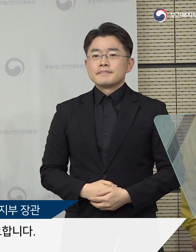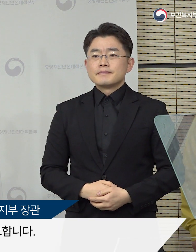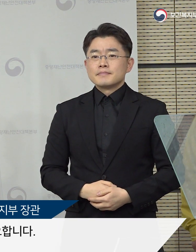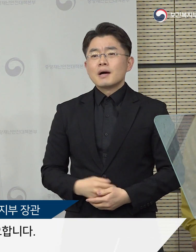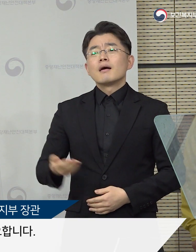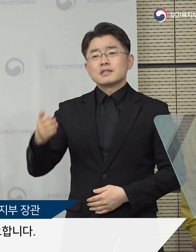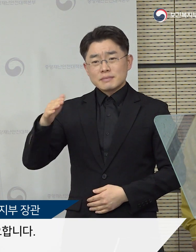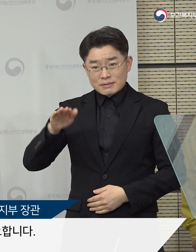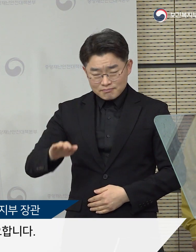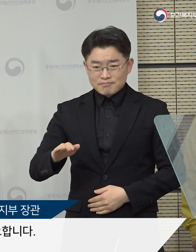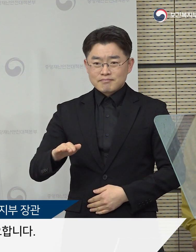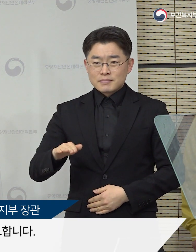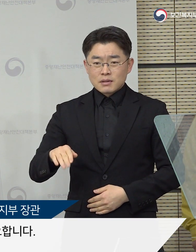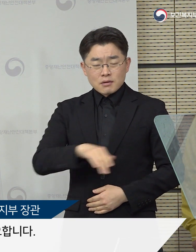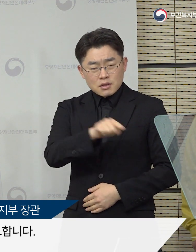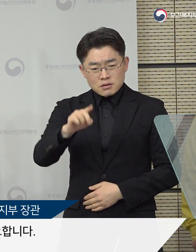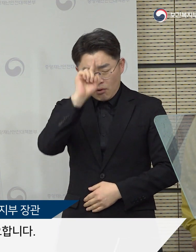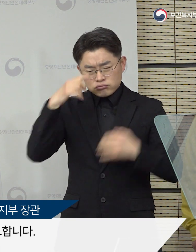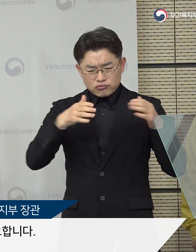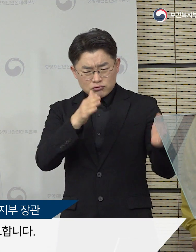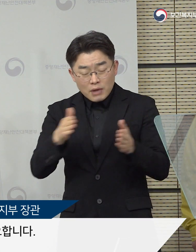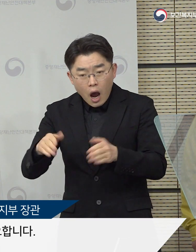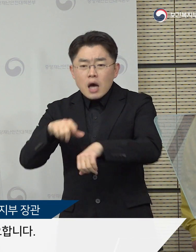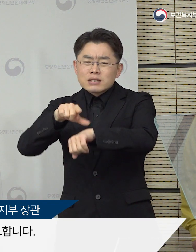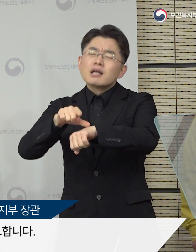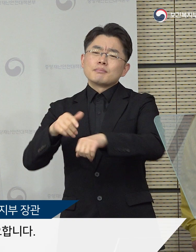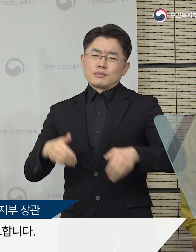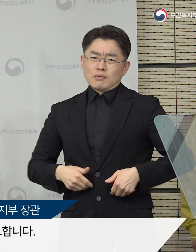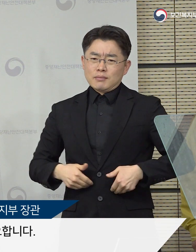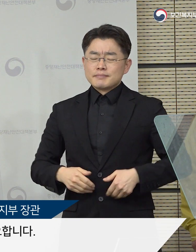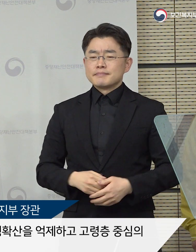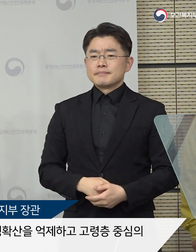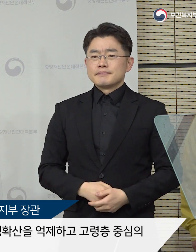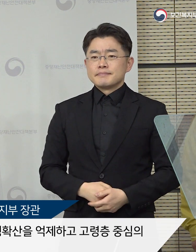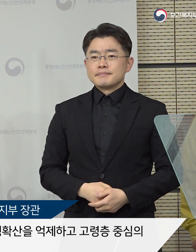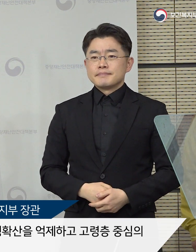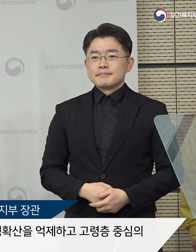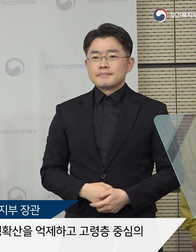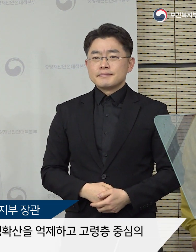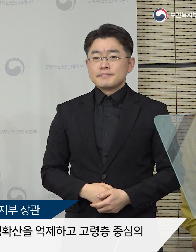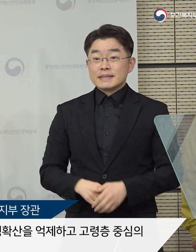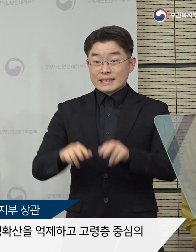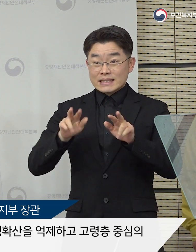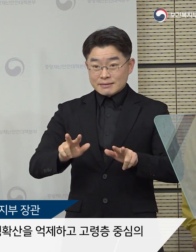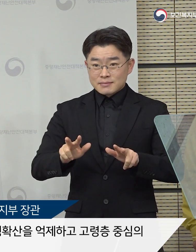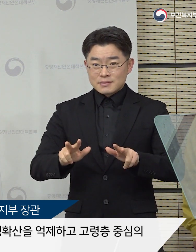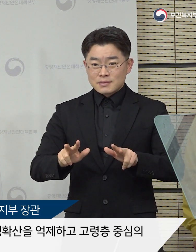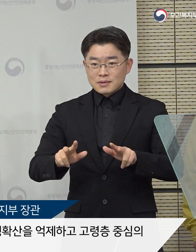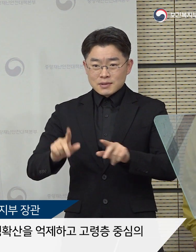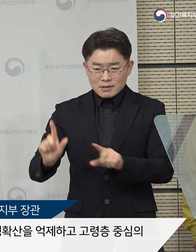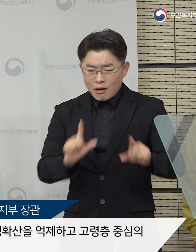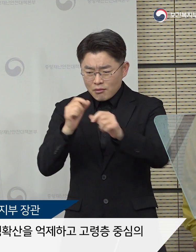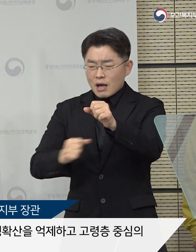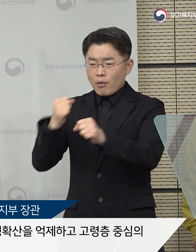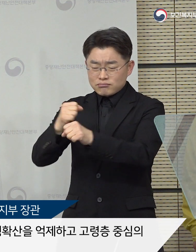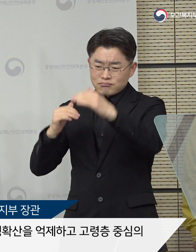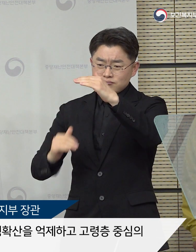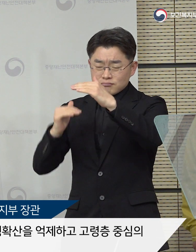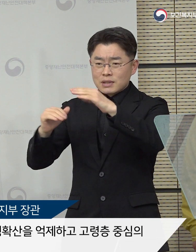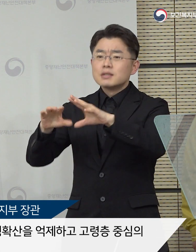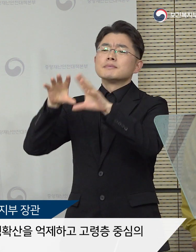그 효과가 나타나기까지는 시간이 필요합니다. 지금은 일상 회복을 잠시